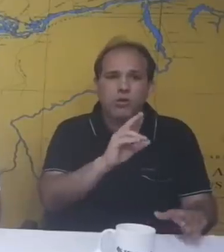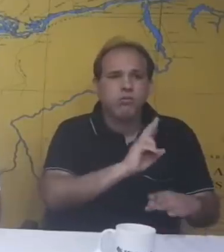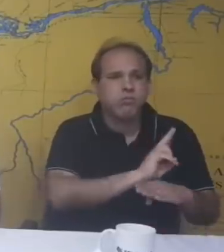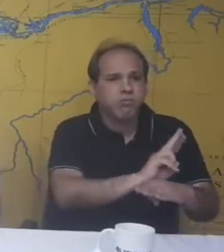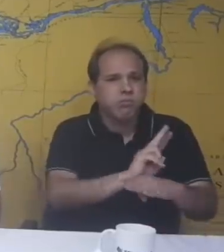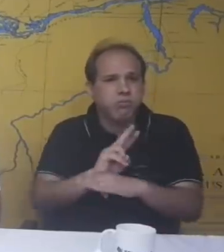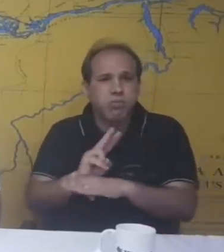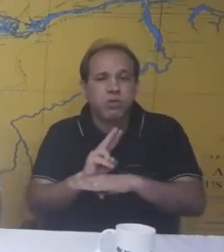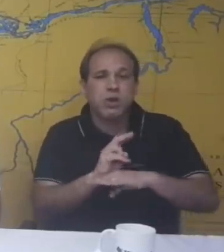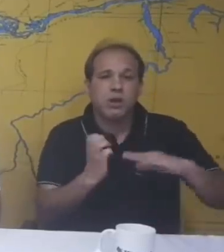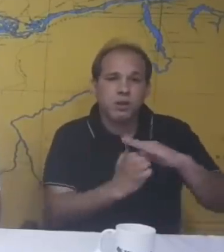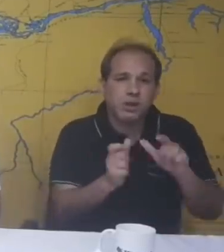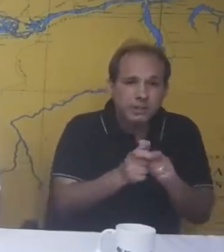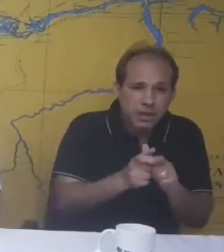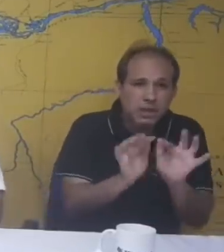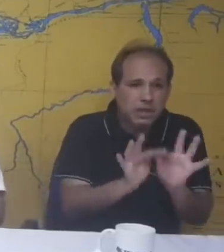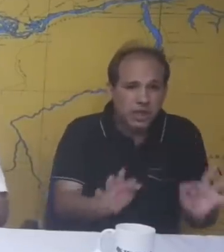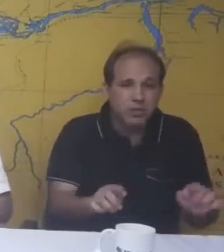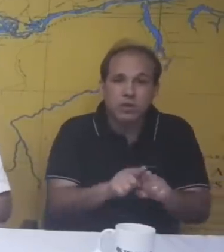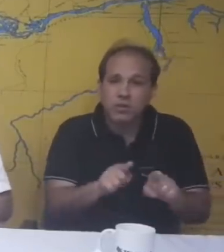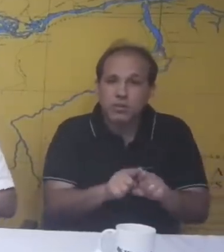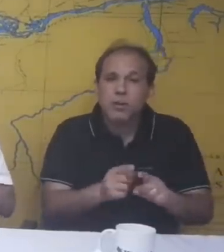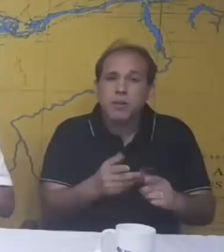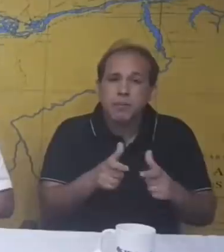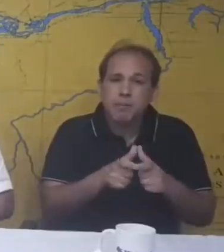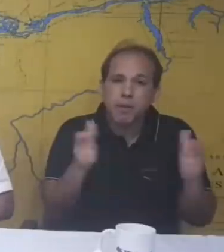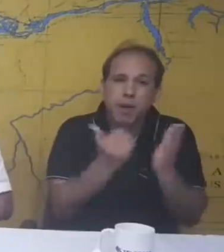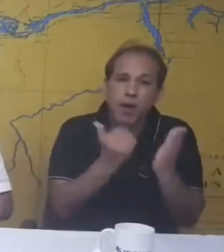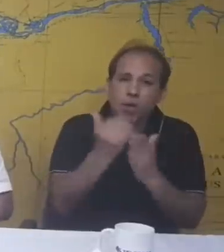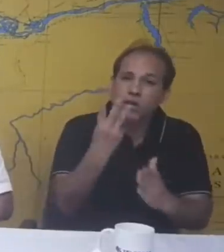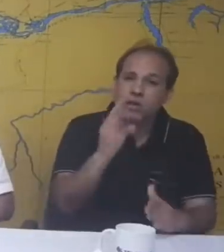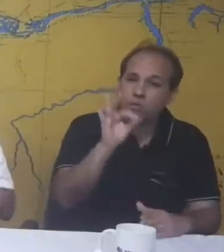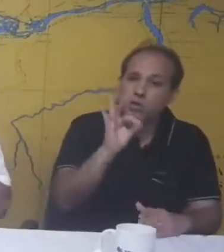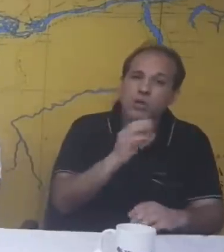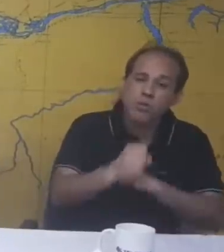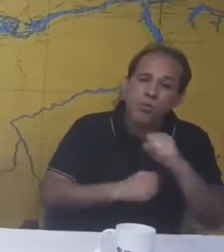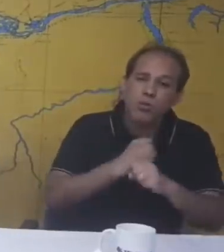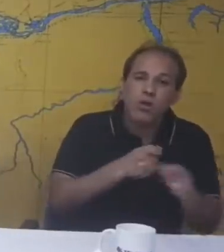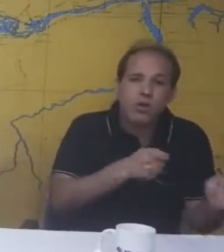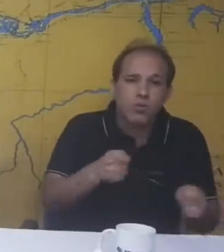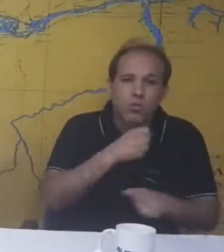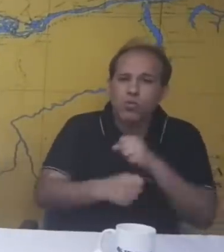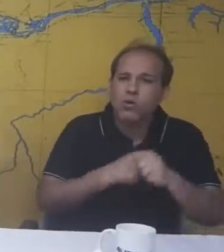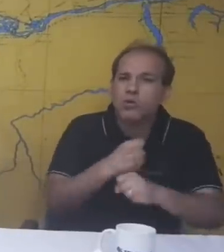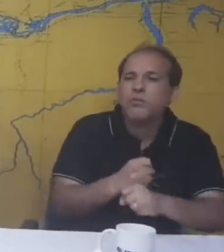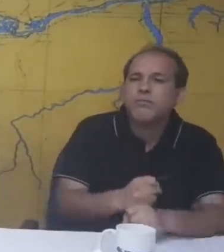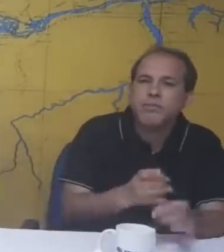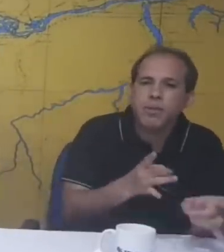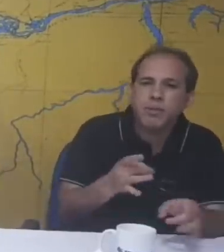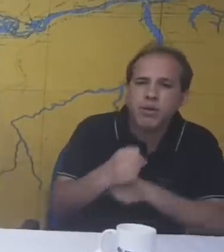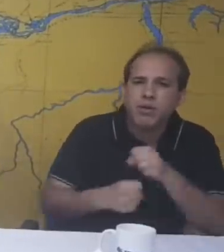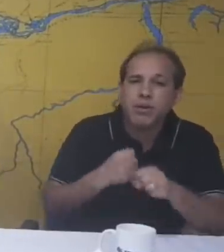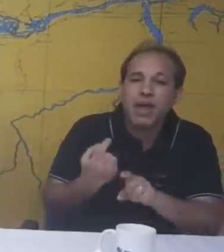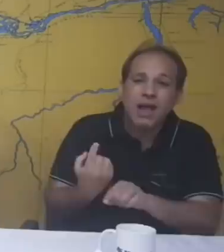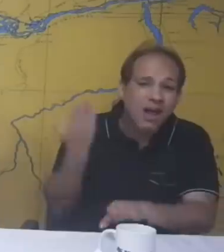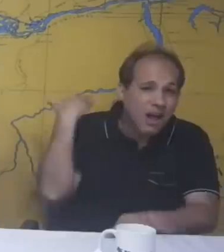micro e pequeno empresário, a maioria 3% ao ano. Presidente, antes do